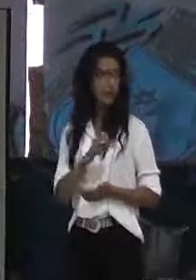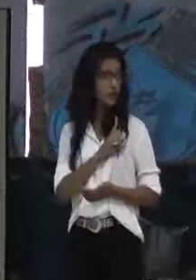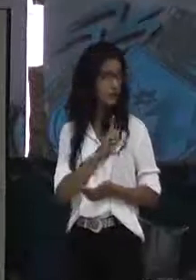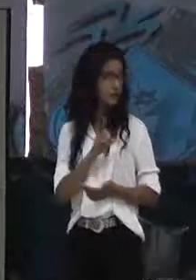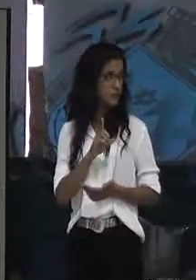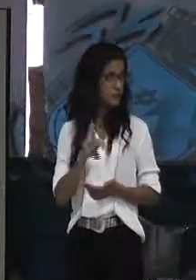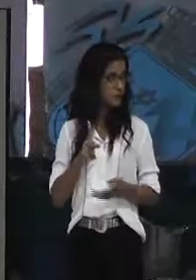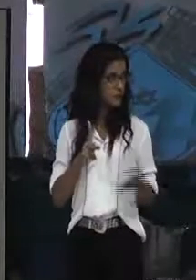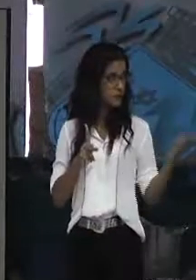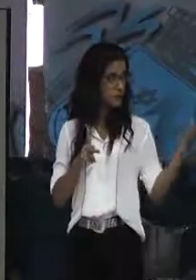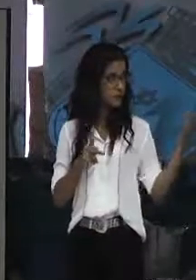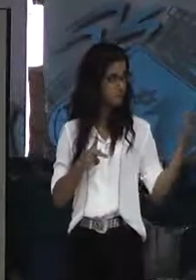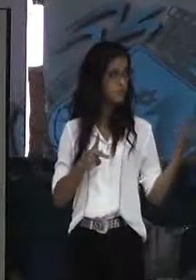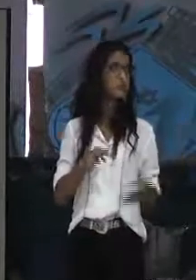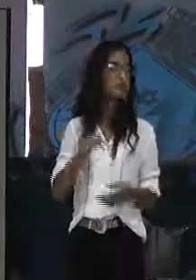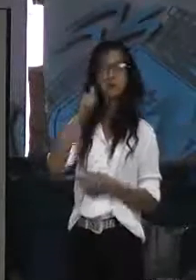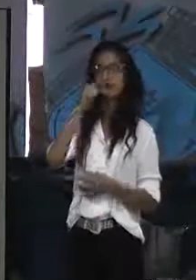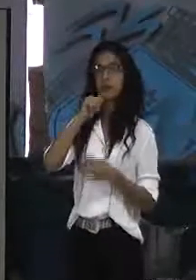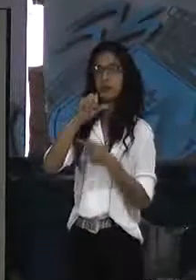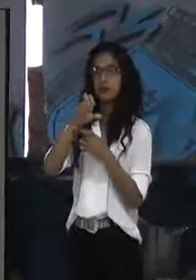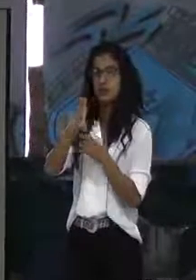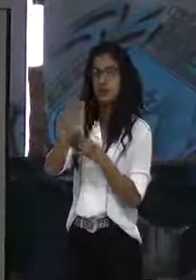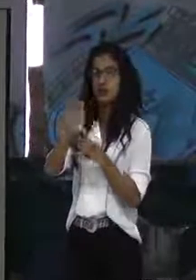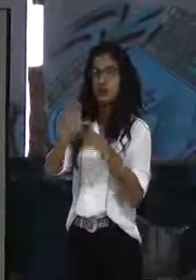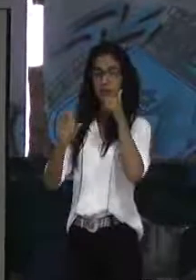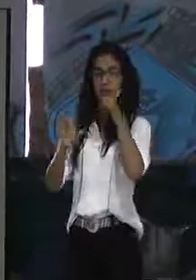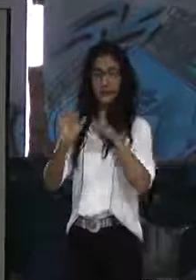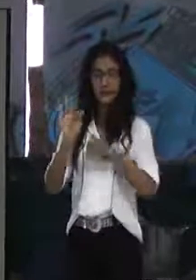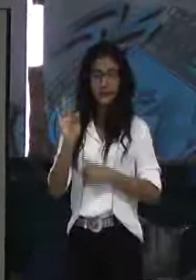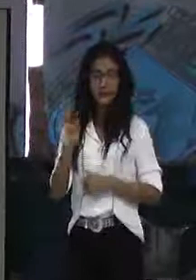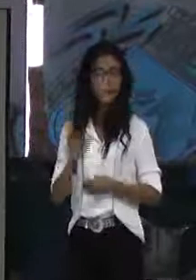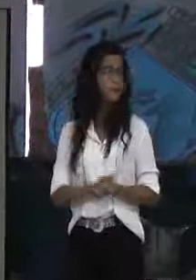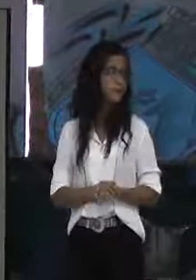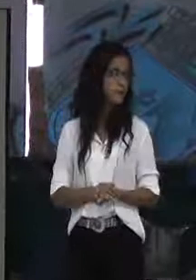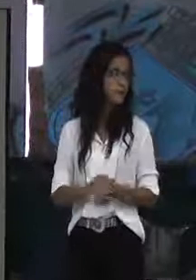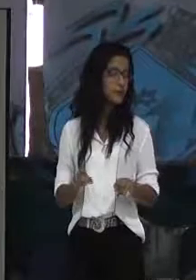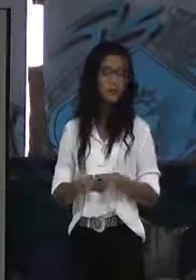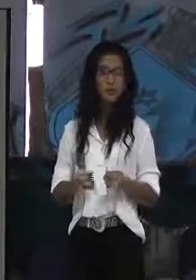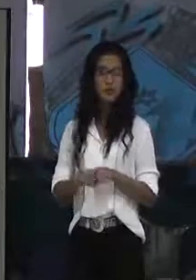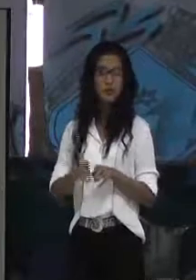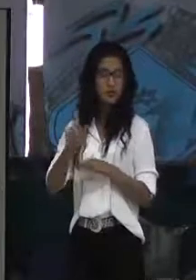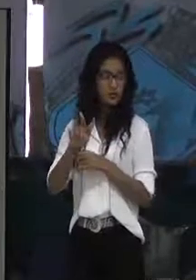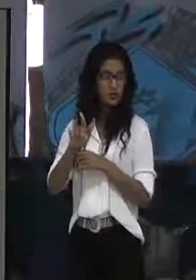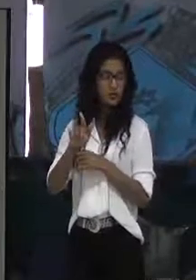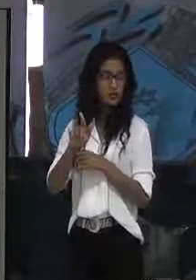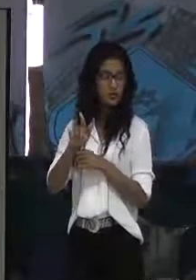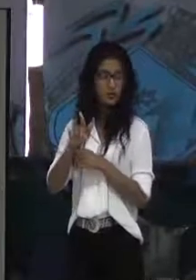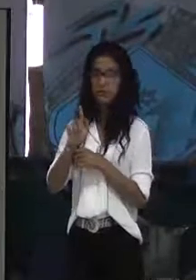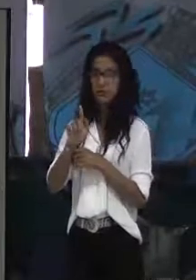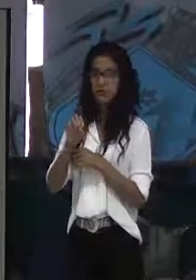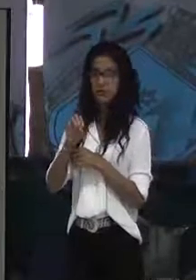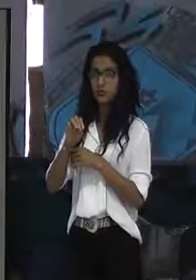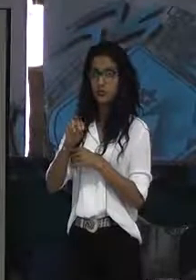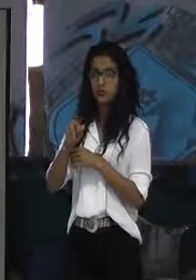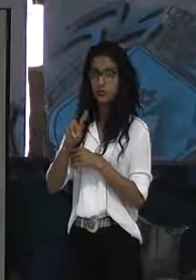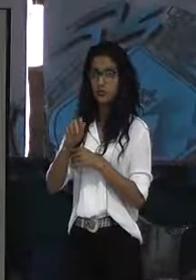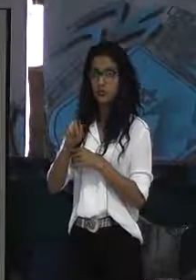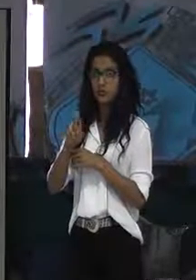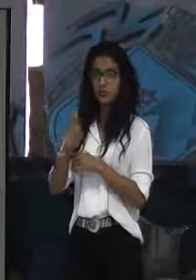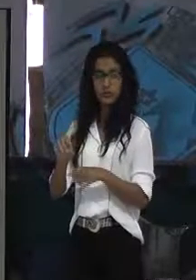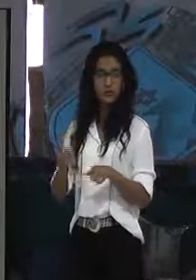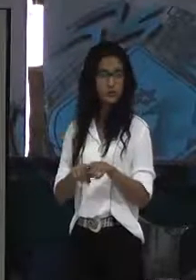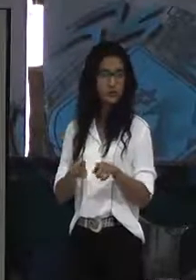doutora Cristiane, doutora Fabiane, a pessoa de Marisa Duane, coordenadora do Núcleo Regional de Saúde Sul,